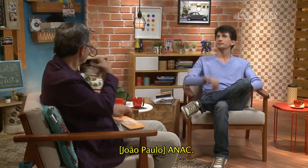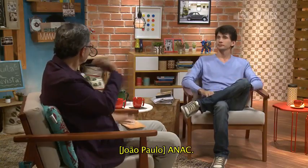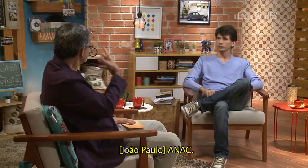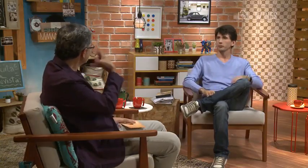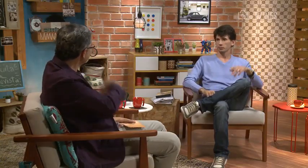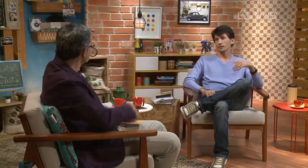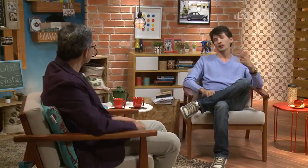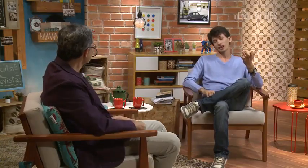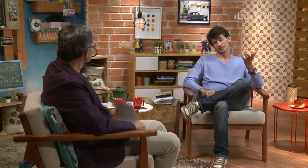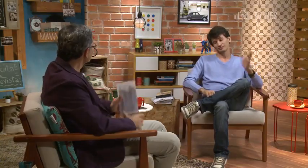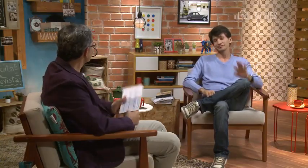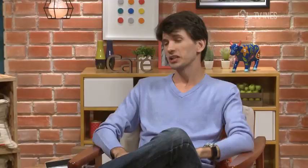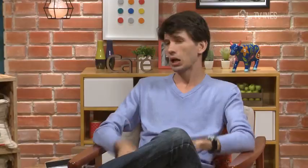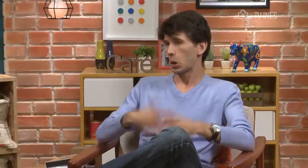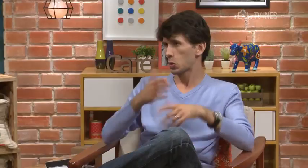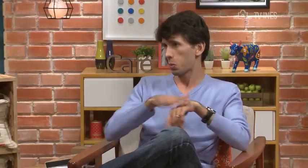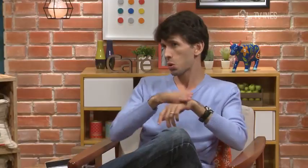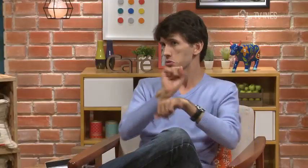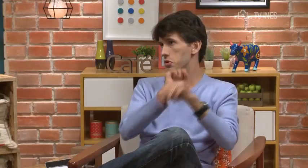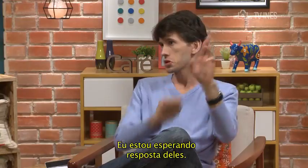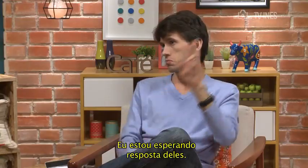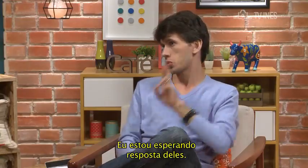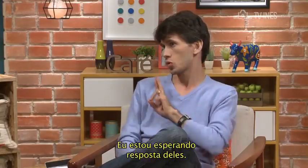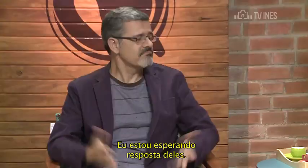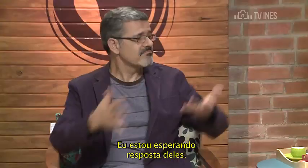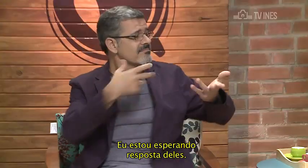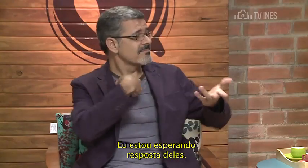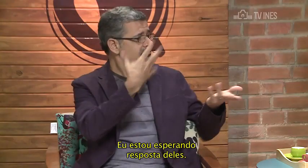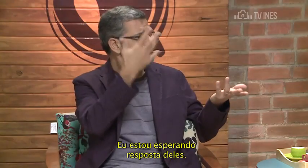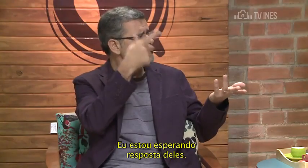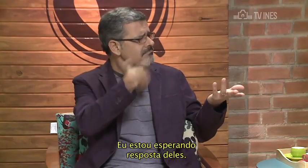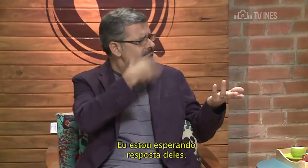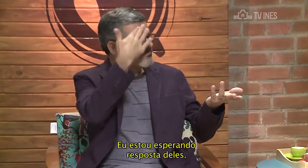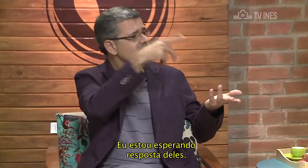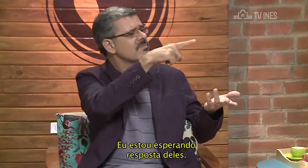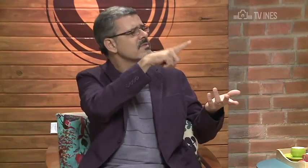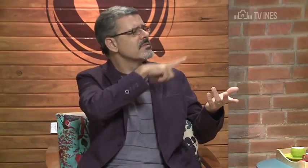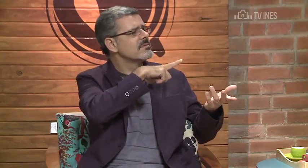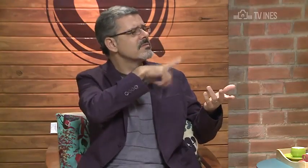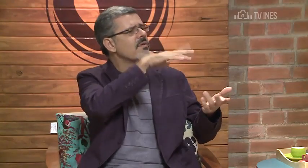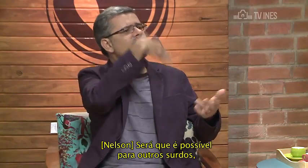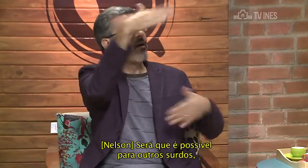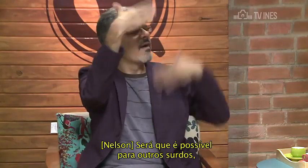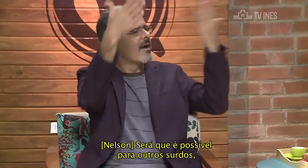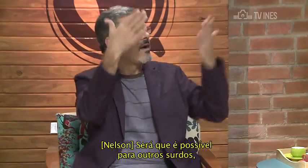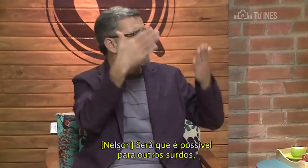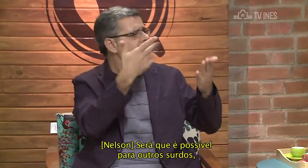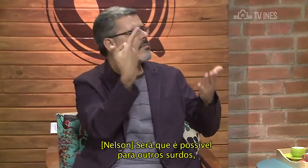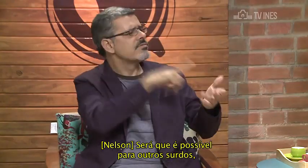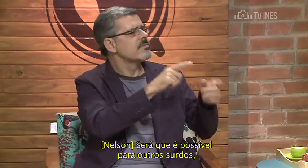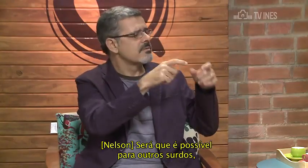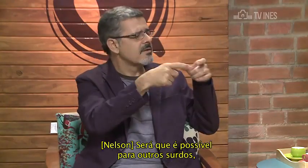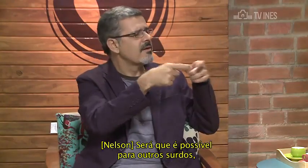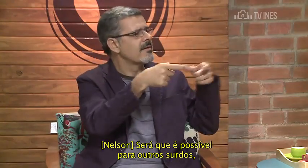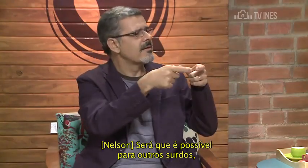sinal bonito eu estou esperando a resposta deles Será que é possível para